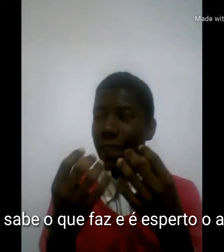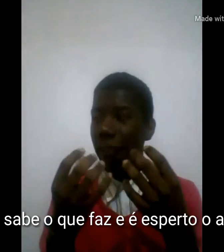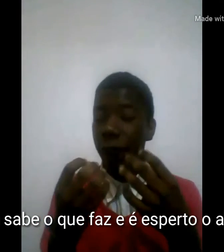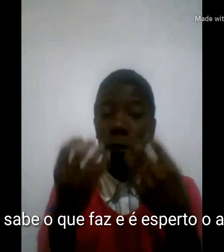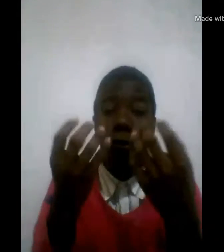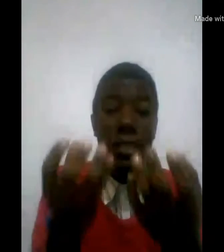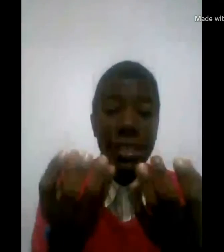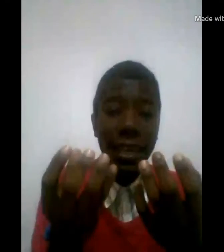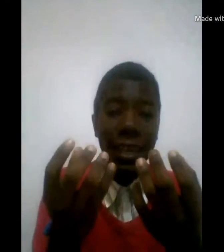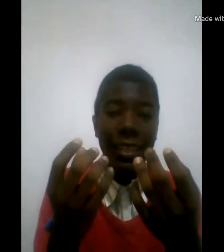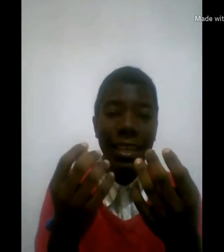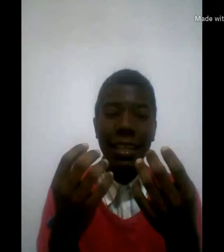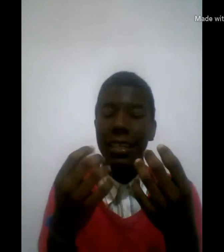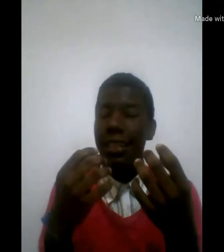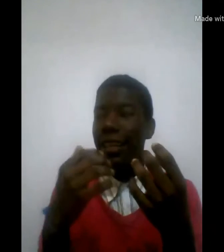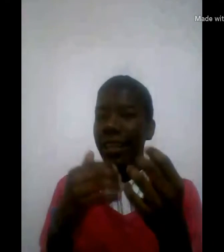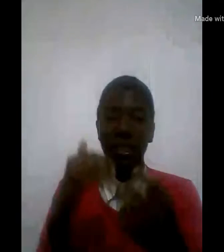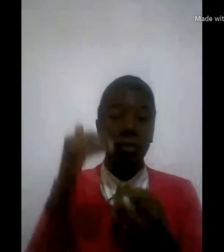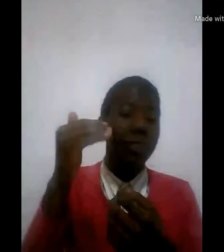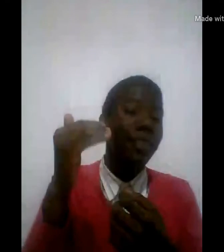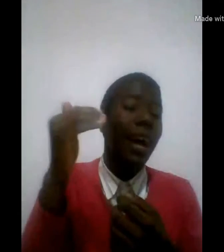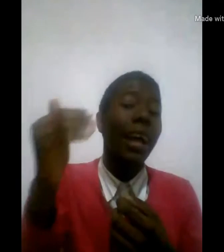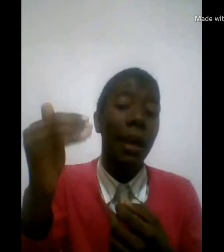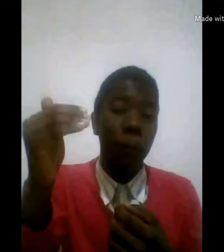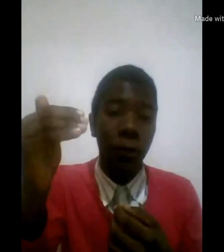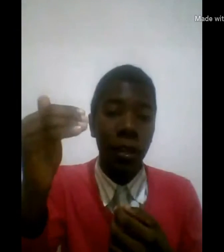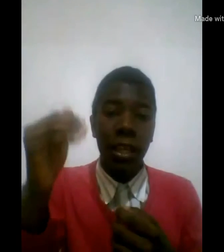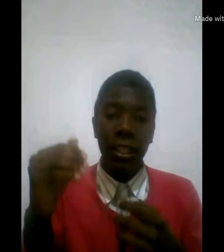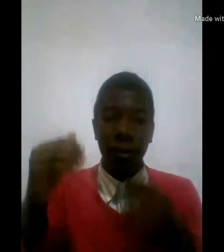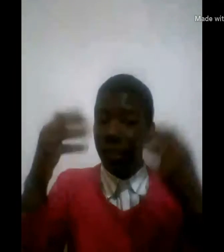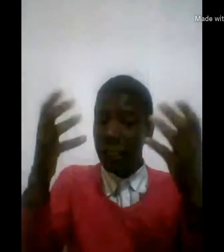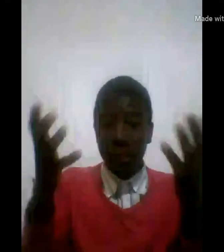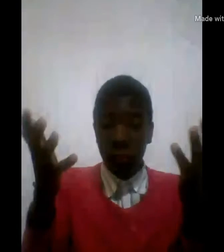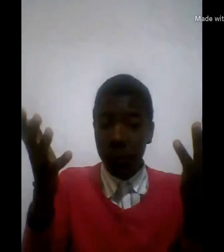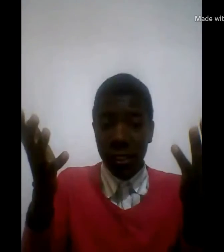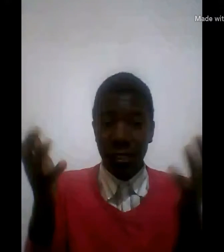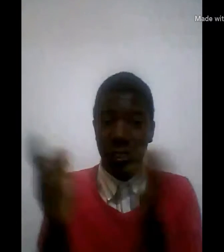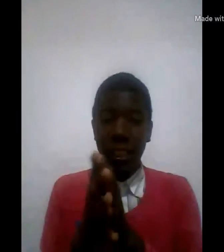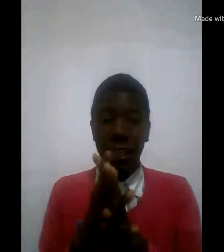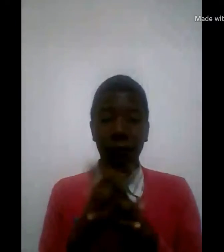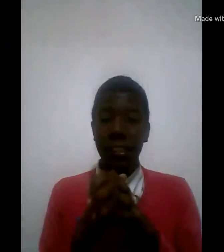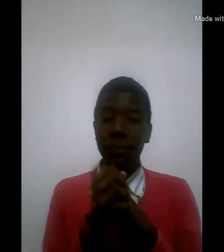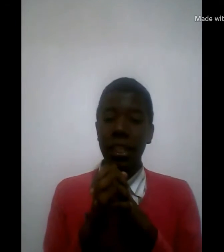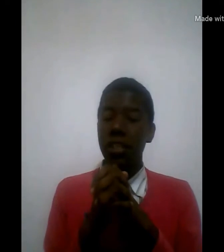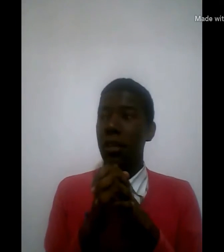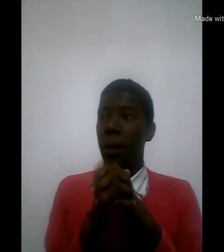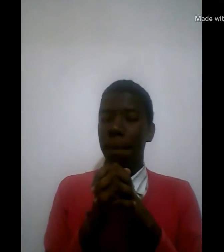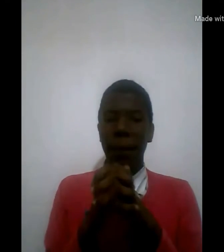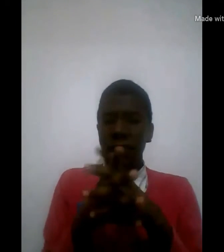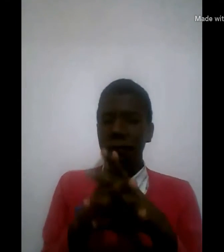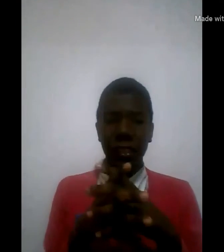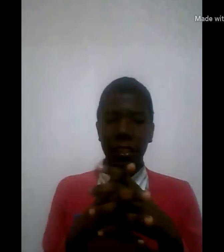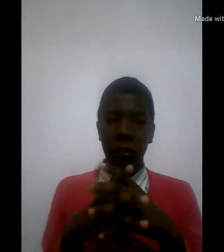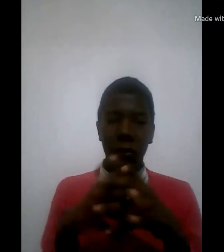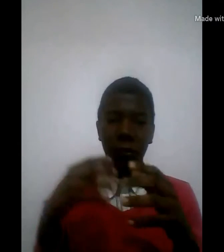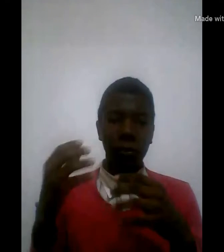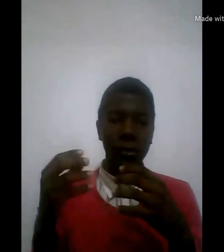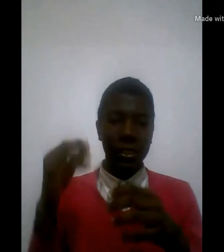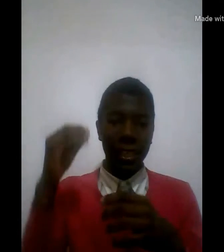não quer evoluir. Ele acha que do jeito que tá bom. E a maioria das pessoas pensam assim, cara, infelizmente. Mas enfim, é o que eu costumo dizer,